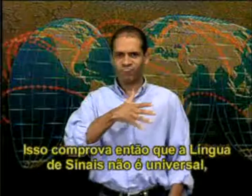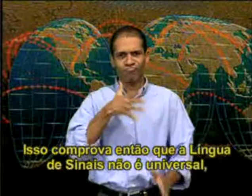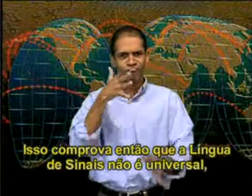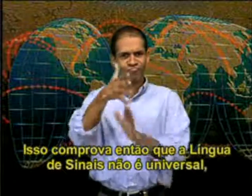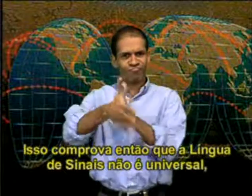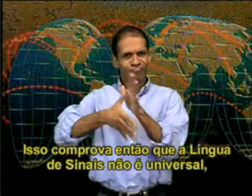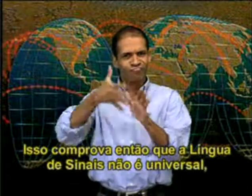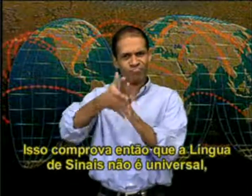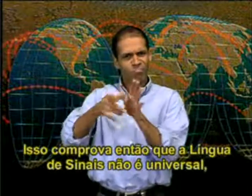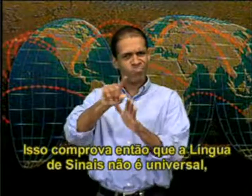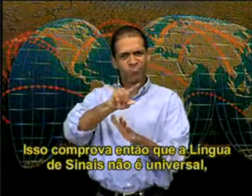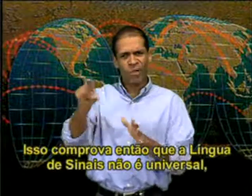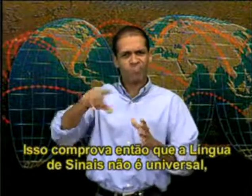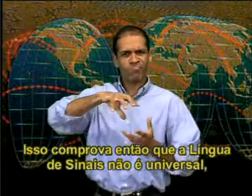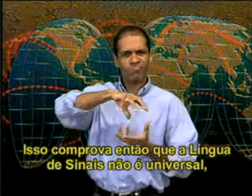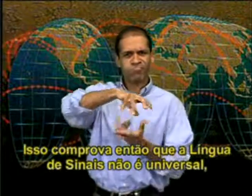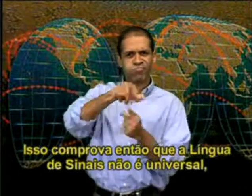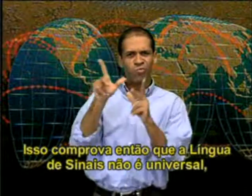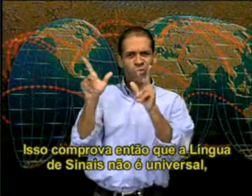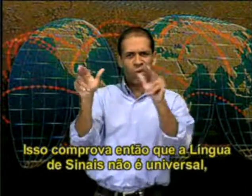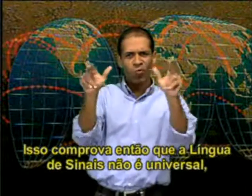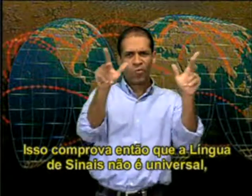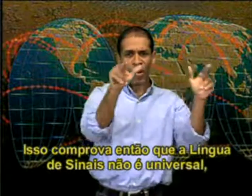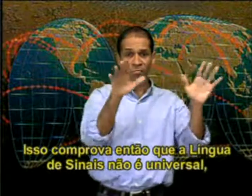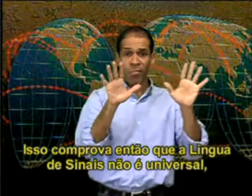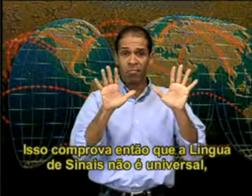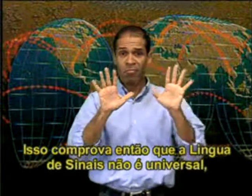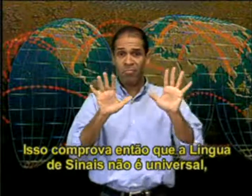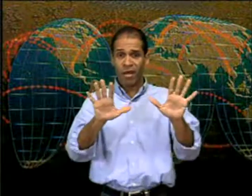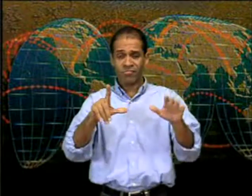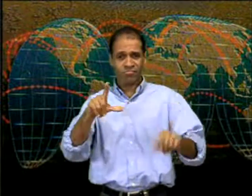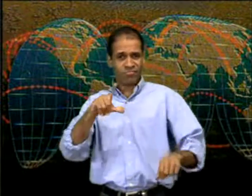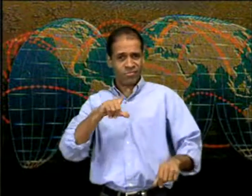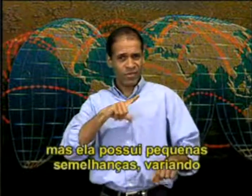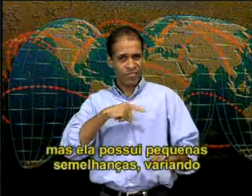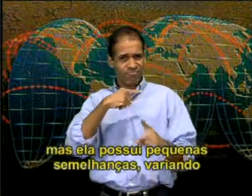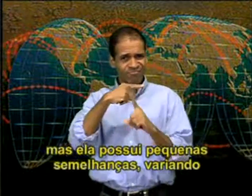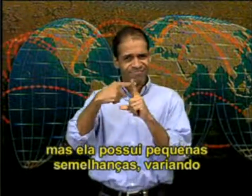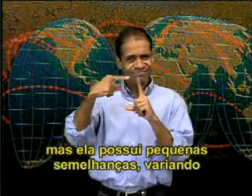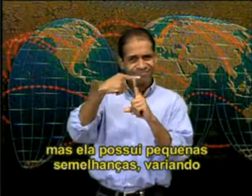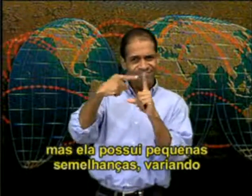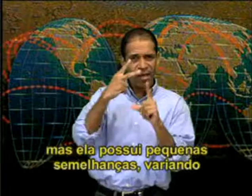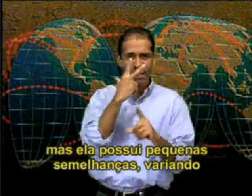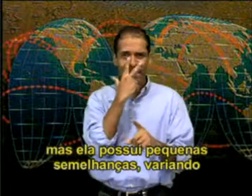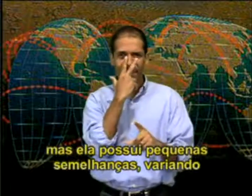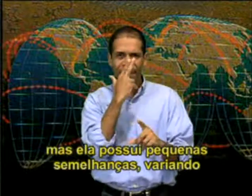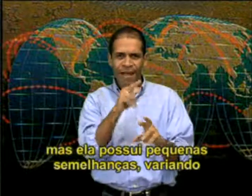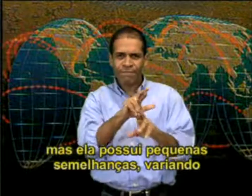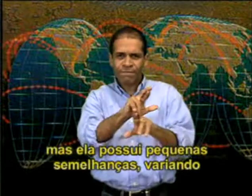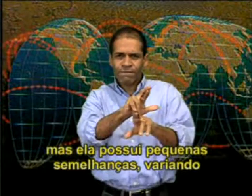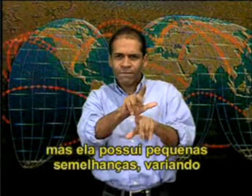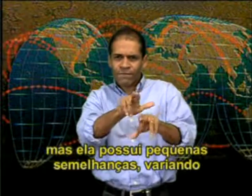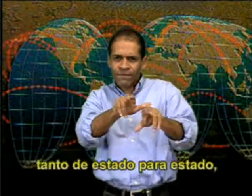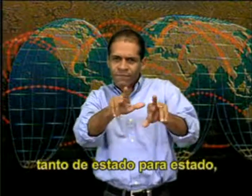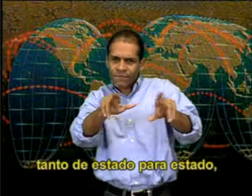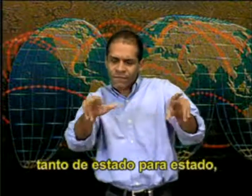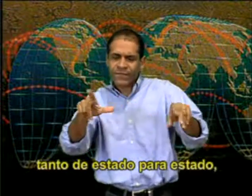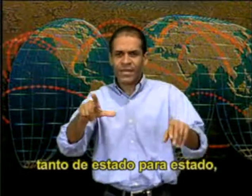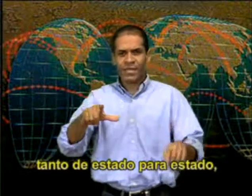Isso comprova então que a língua de sinais não é universal, mas ela possui pequenas semelhanças, variando tanto de